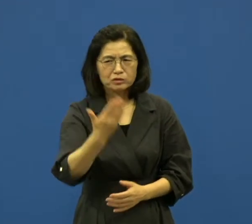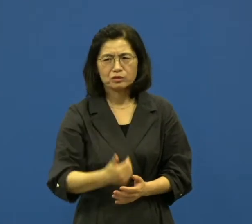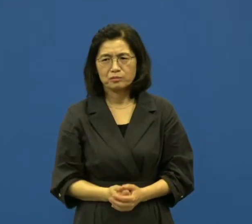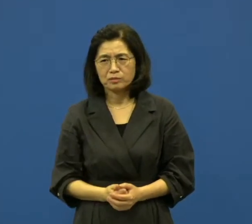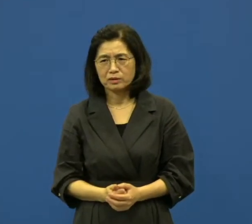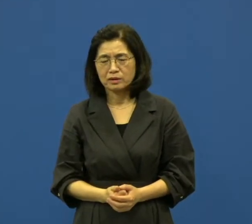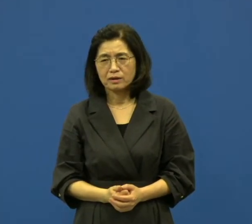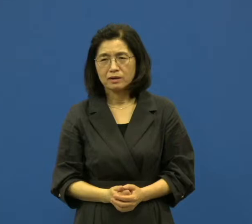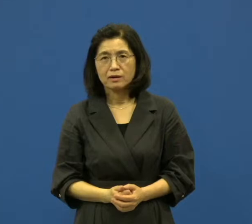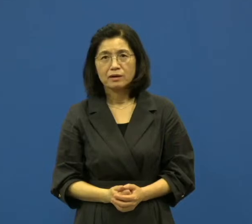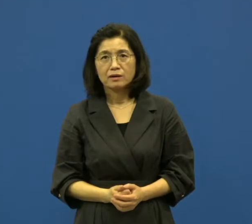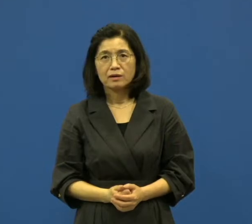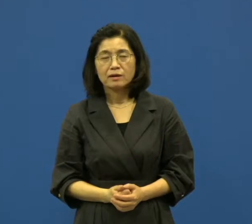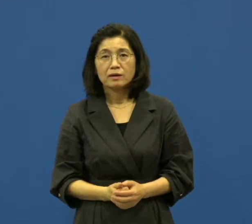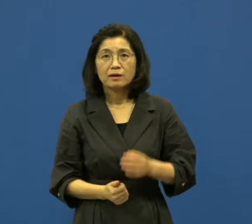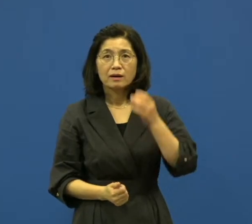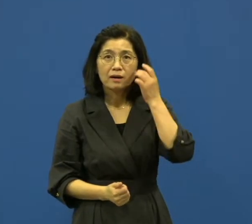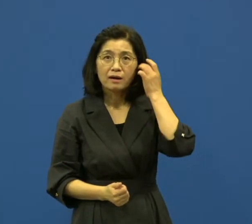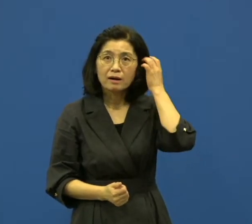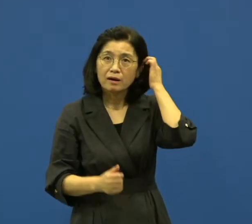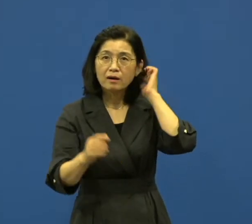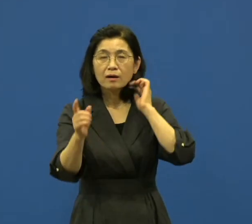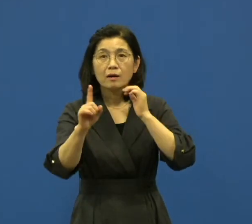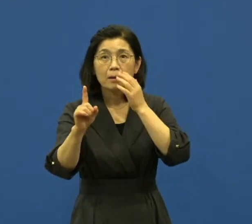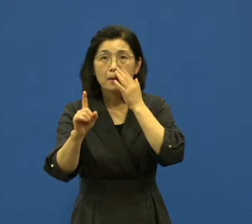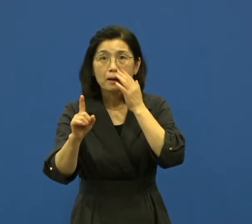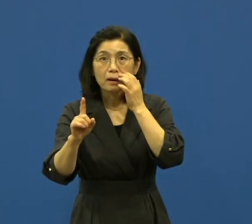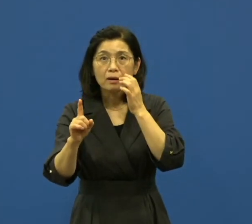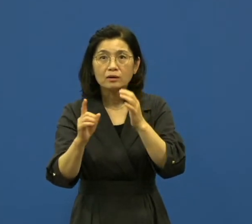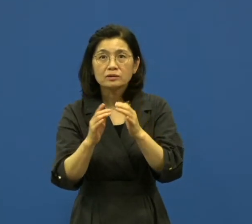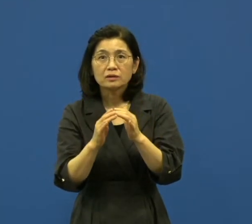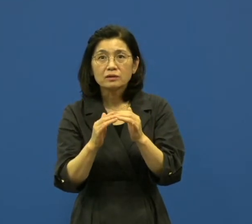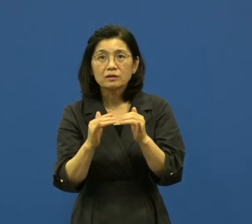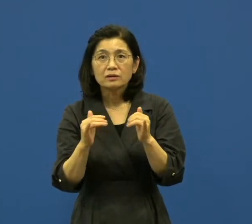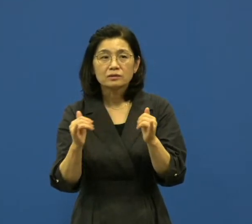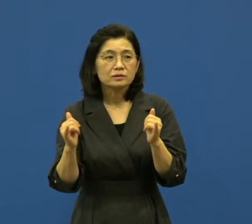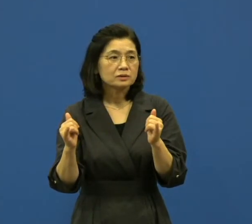어떤 분은 전공자예요. 뭐 발만 보도 하는 분이 있어요.